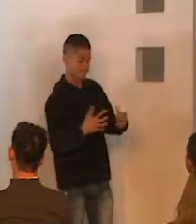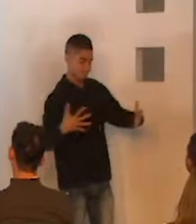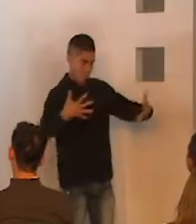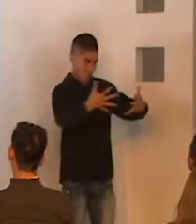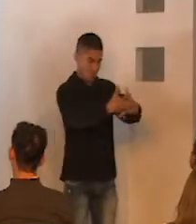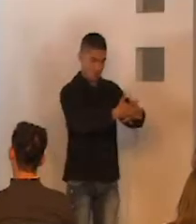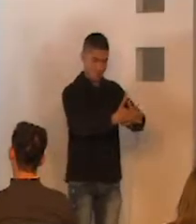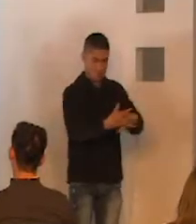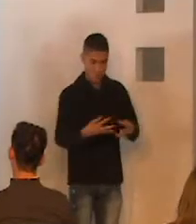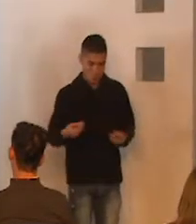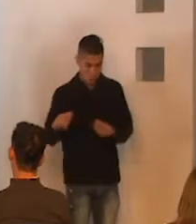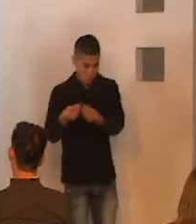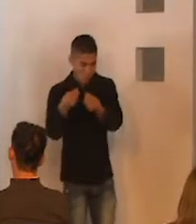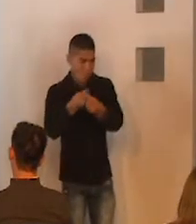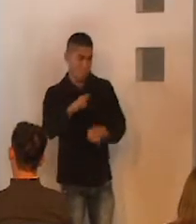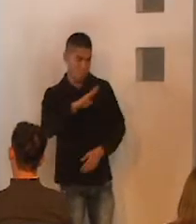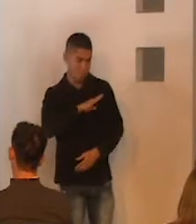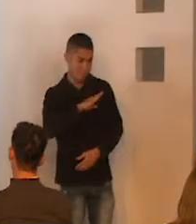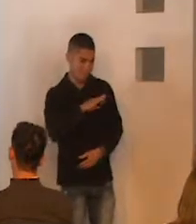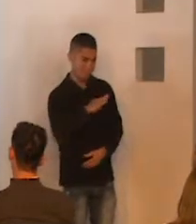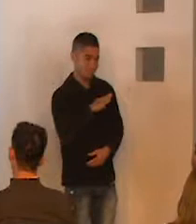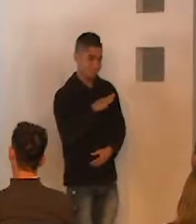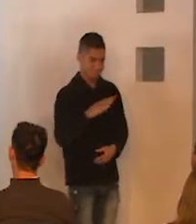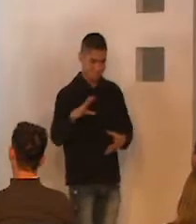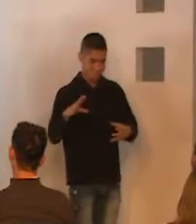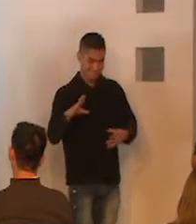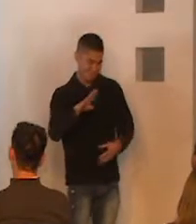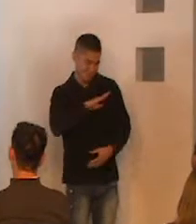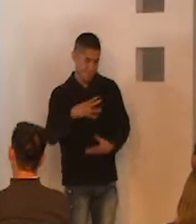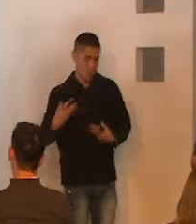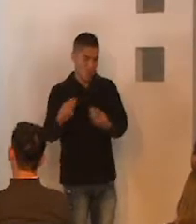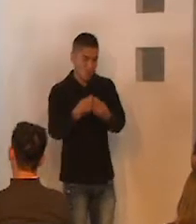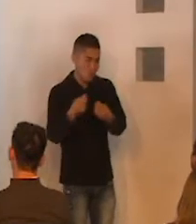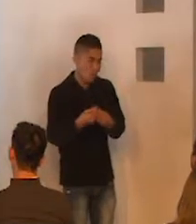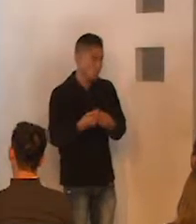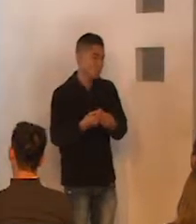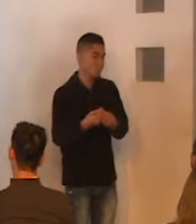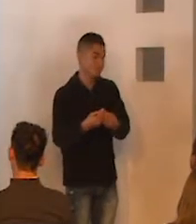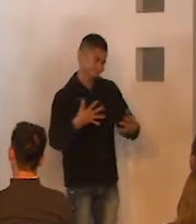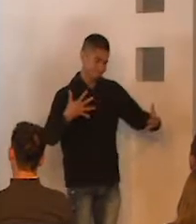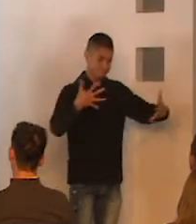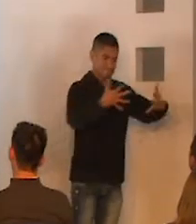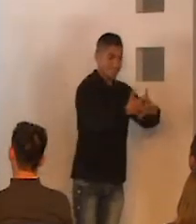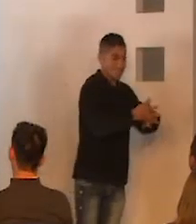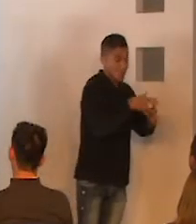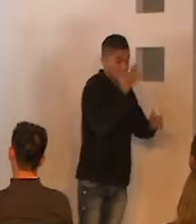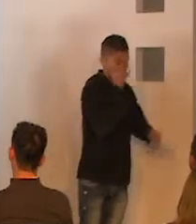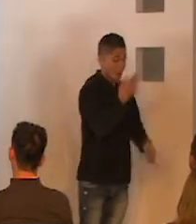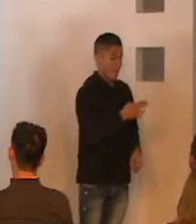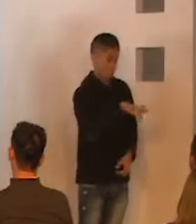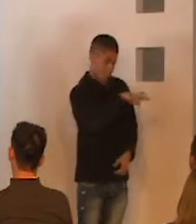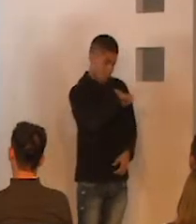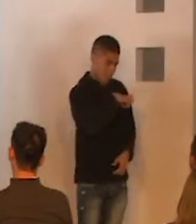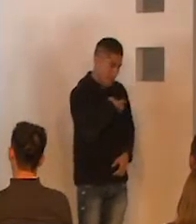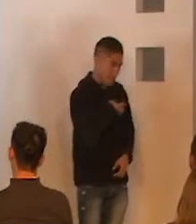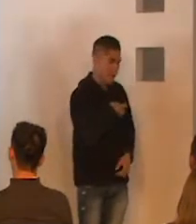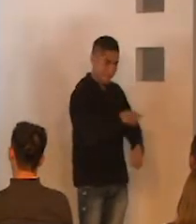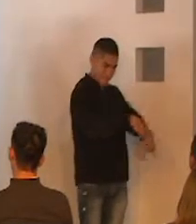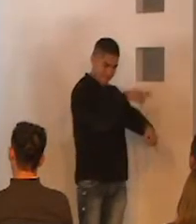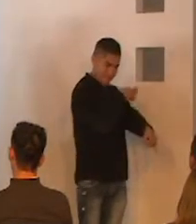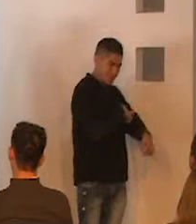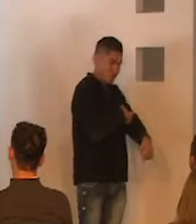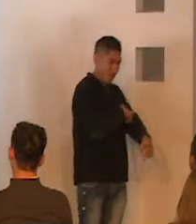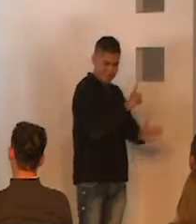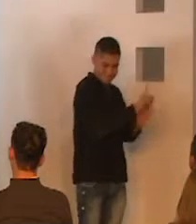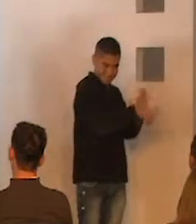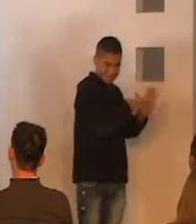integrar a los compañeros de bachillerato, porque pues si bien el reto en primaria y en preescolar es bastante, de todas maneras el